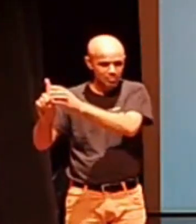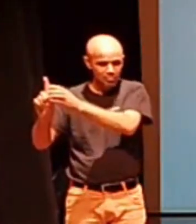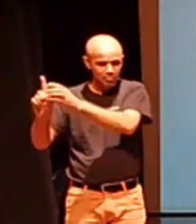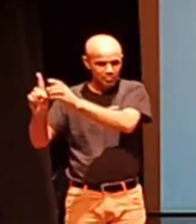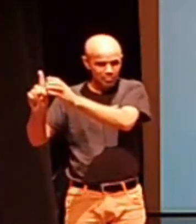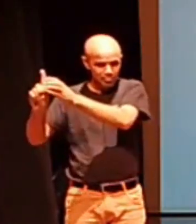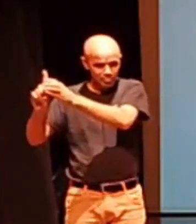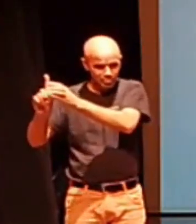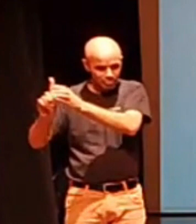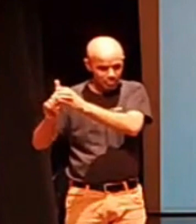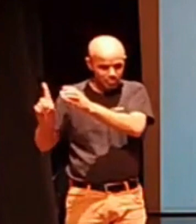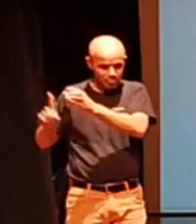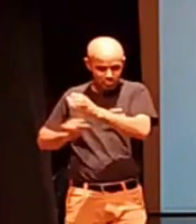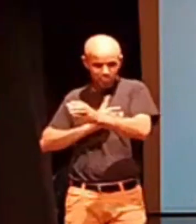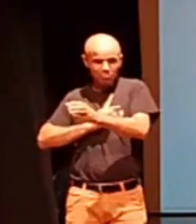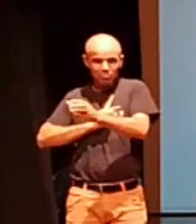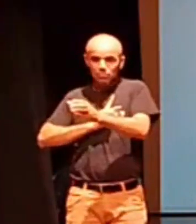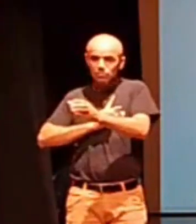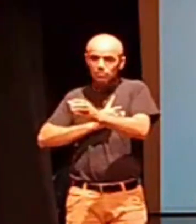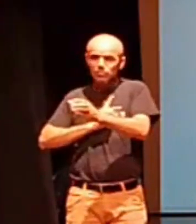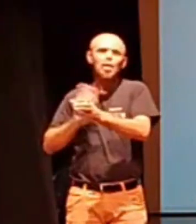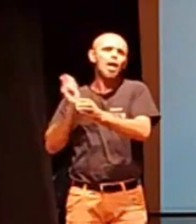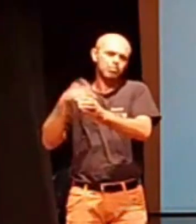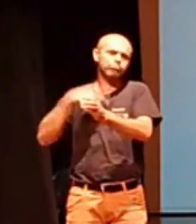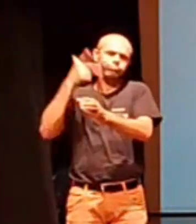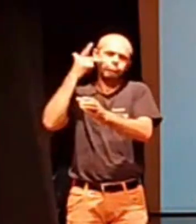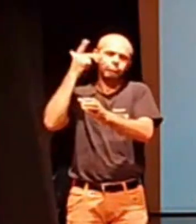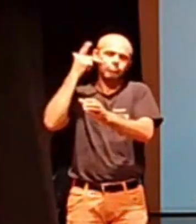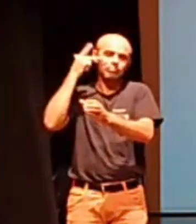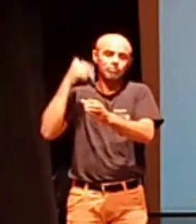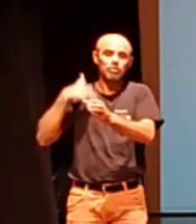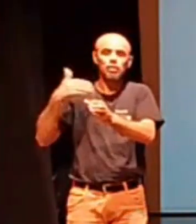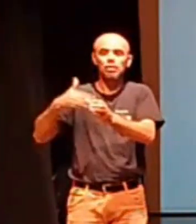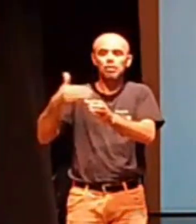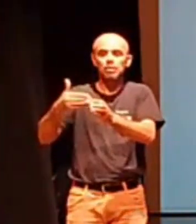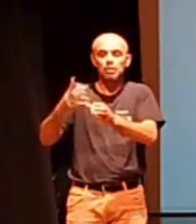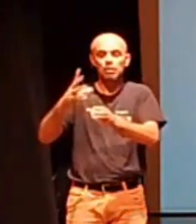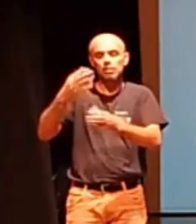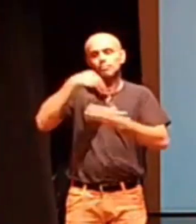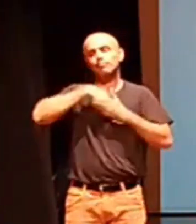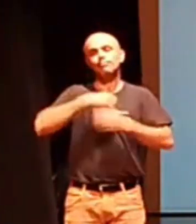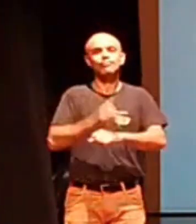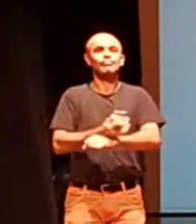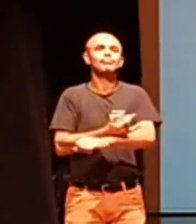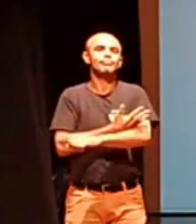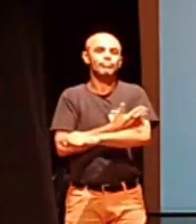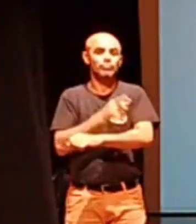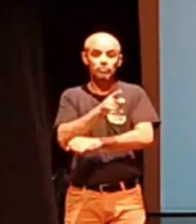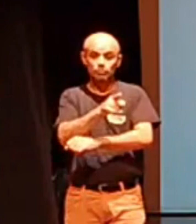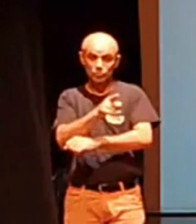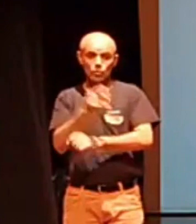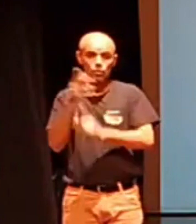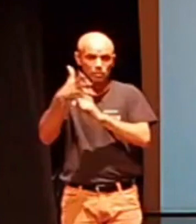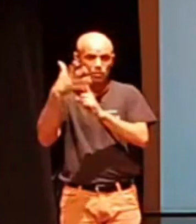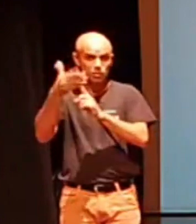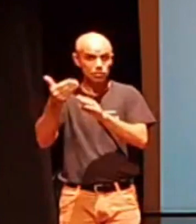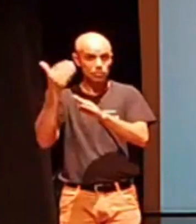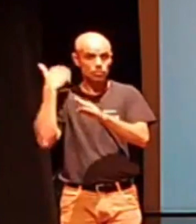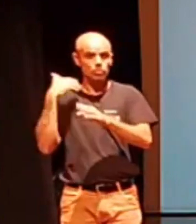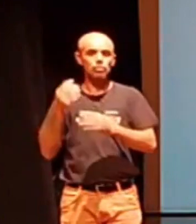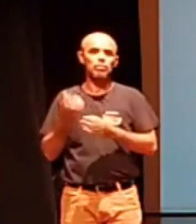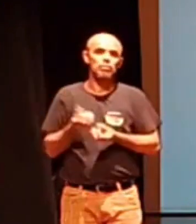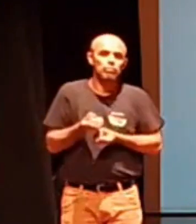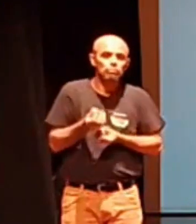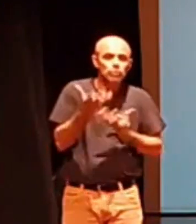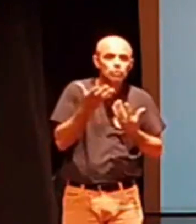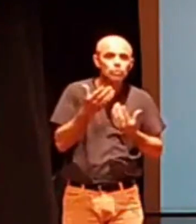realmente de uma vida, até a hora que você fala, não, eu posso ser assim, tá tudo bem, mas tem que ter o lado emocional. Isso que a doutora Mariana comentou, né, que a